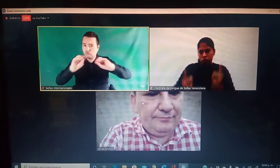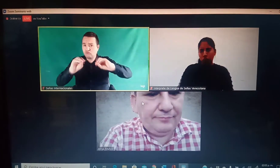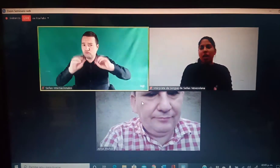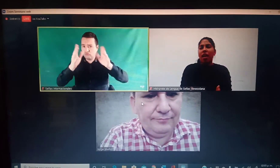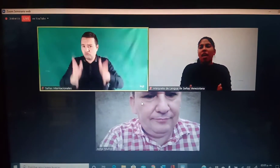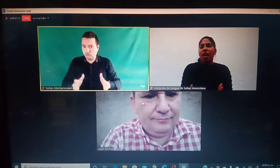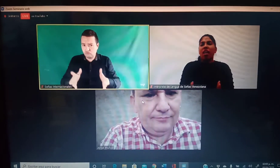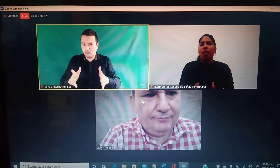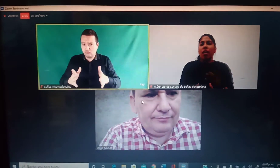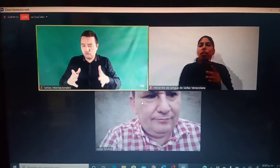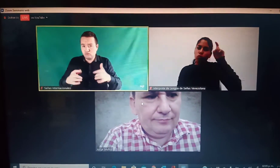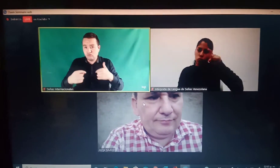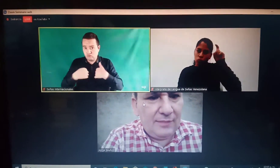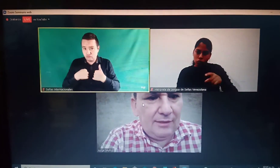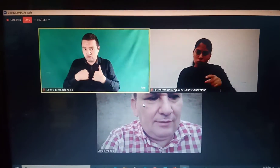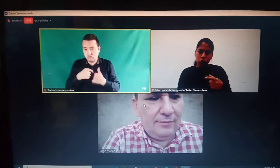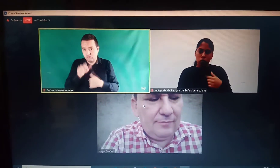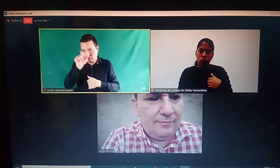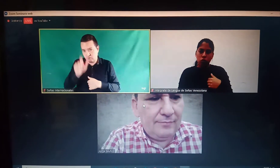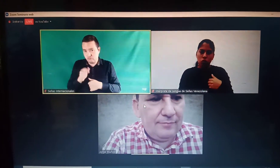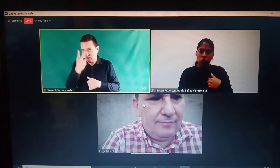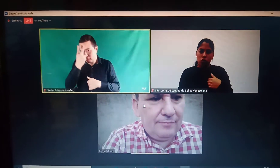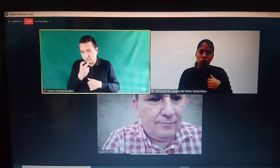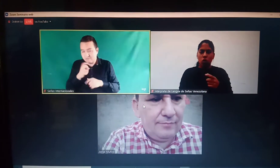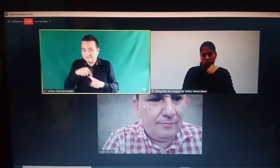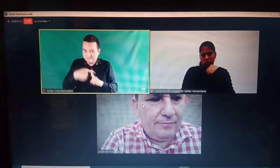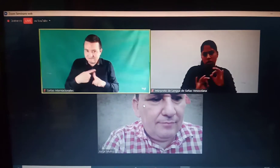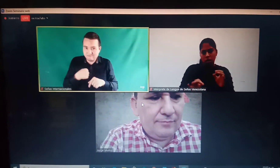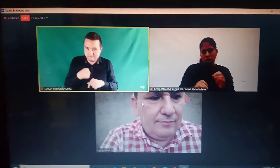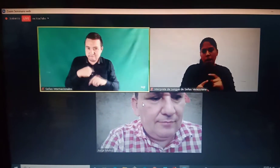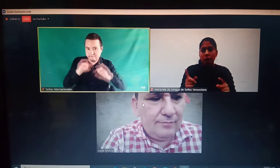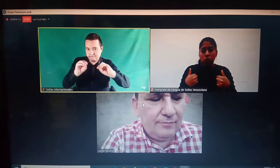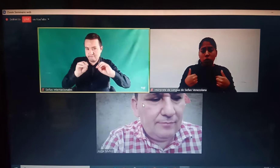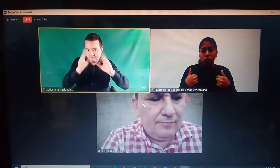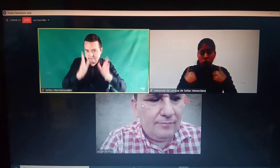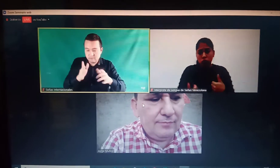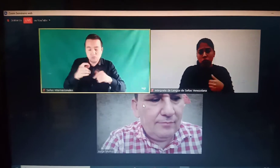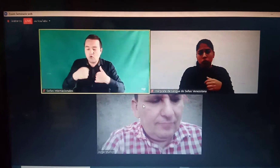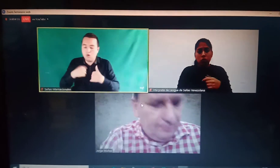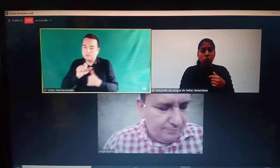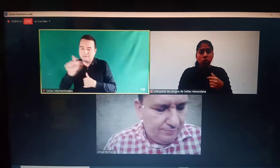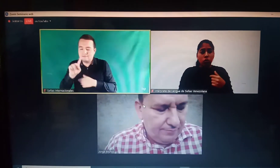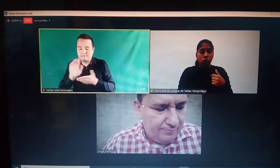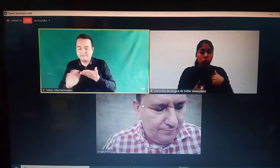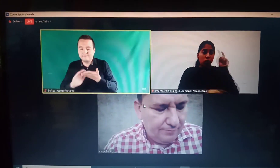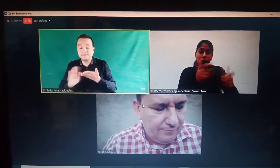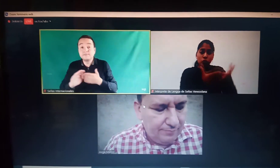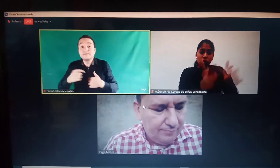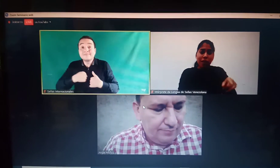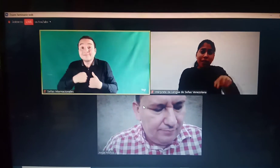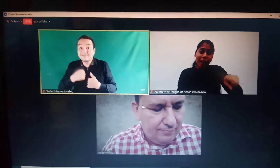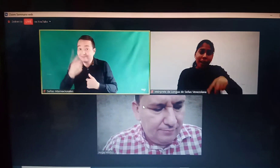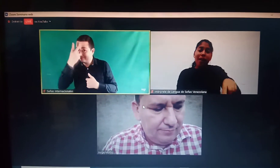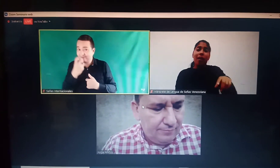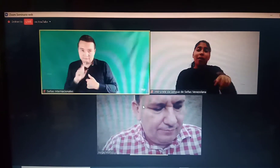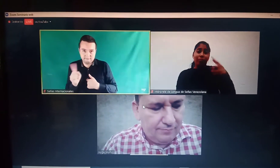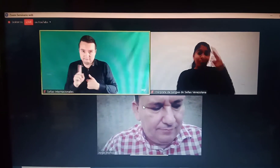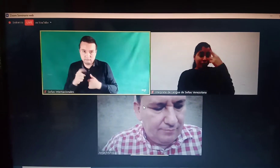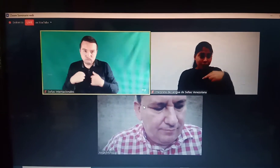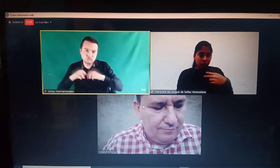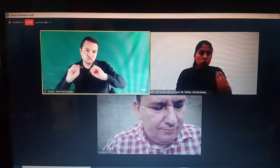persona con ceguera, pero soy docente de una persona con ceguera y estamos buscando muchas alternativas, ¿no? Pero